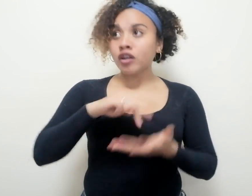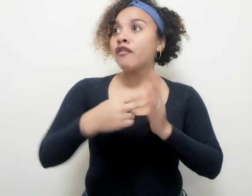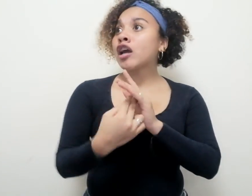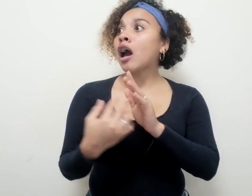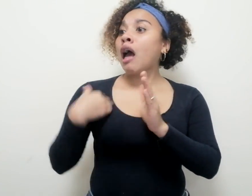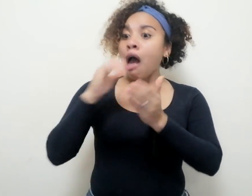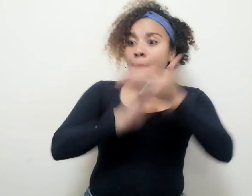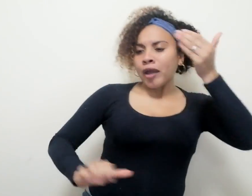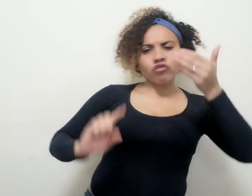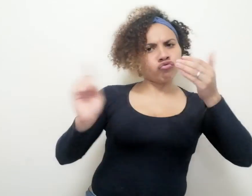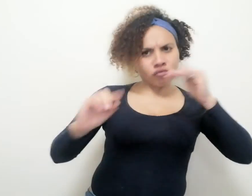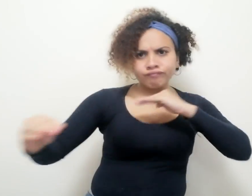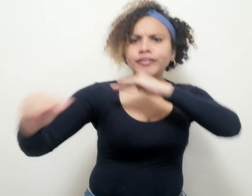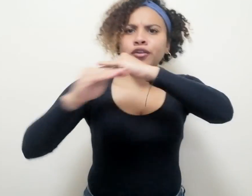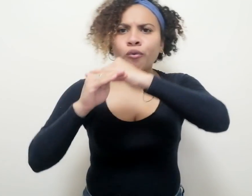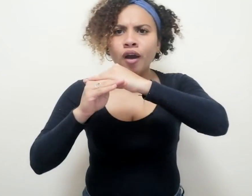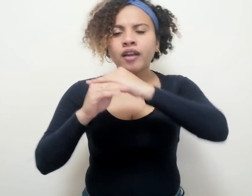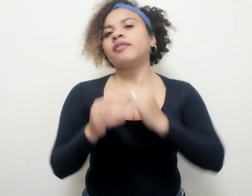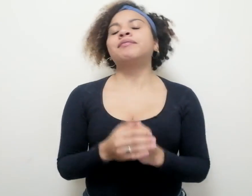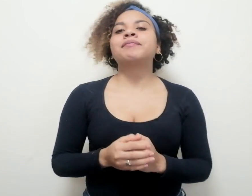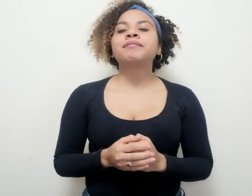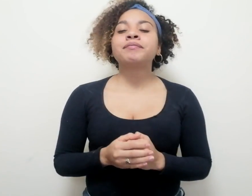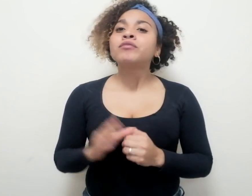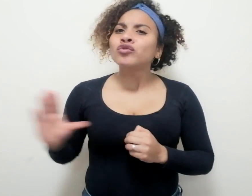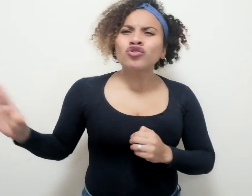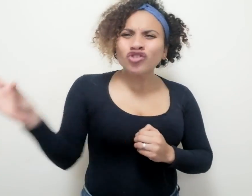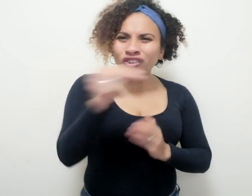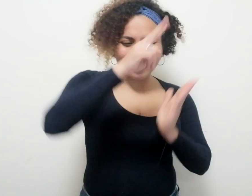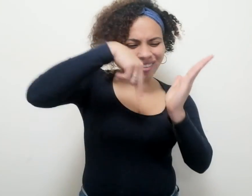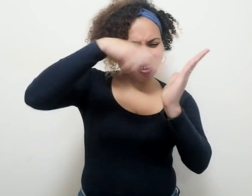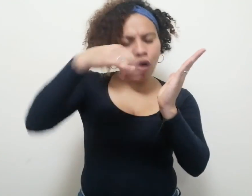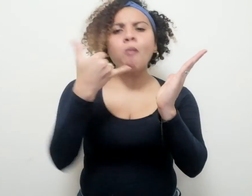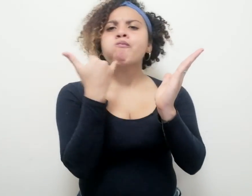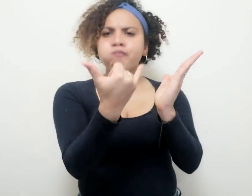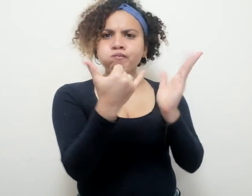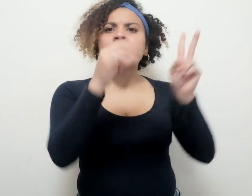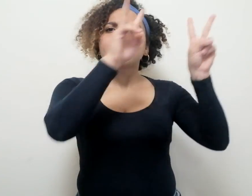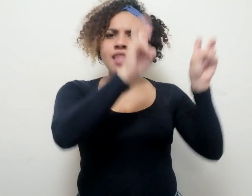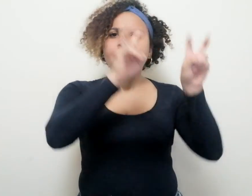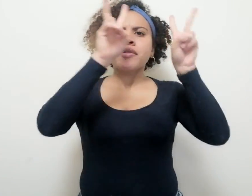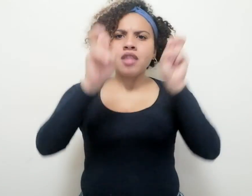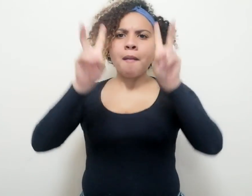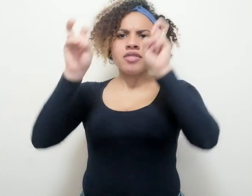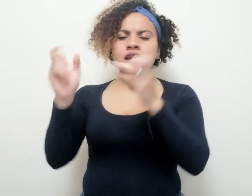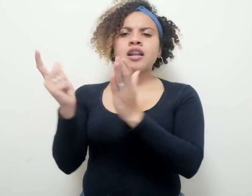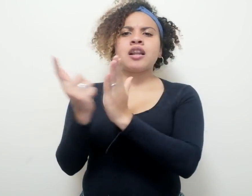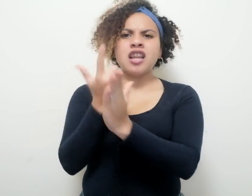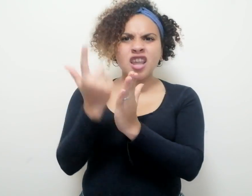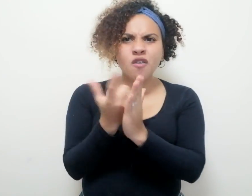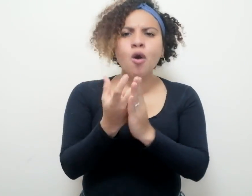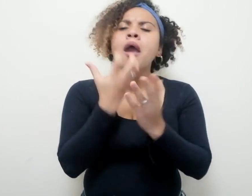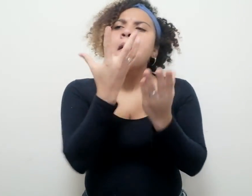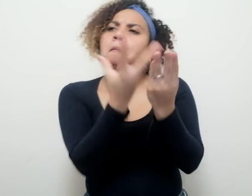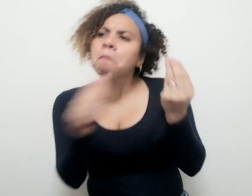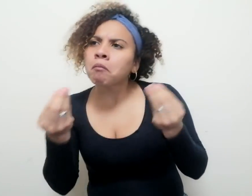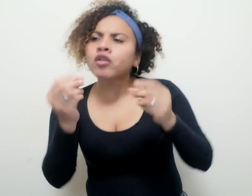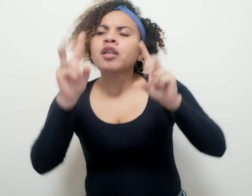a ello. En todos los textos se encuentran títulos de libros, fragmentos de poemas,